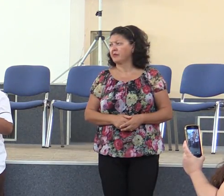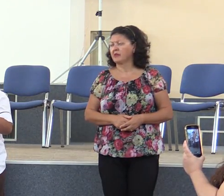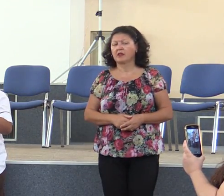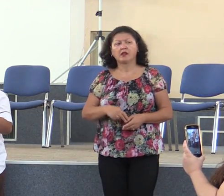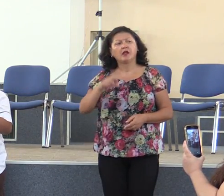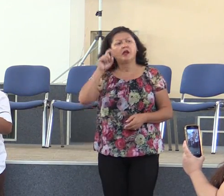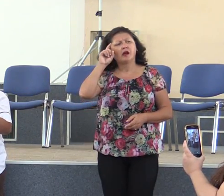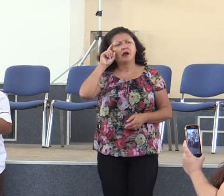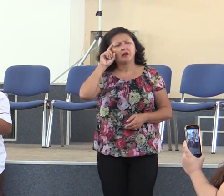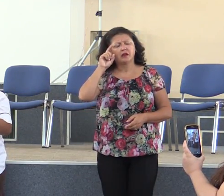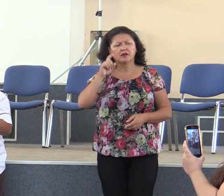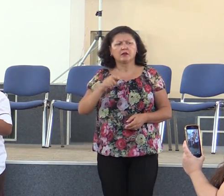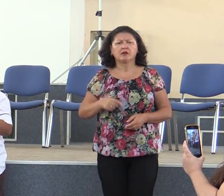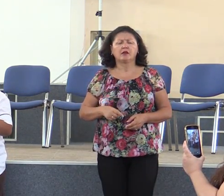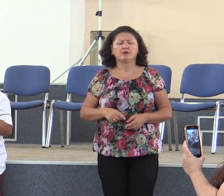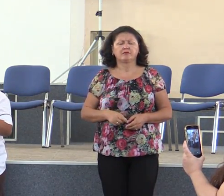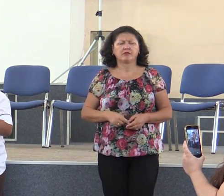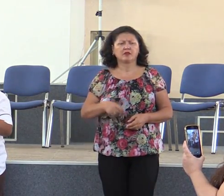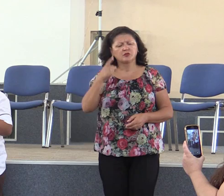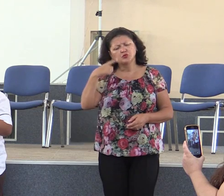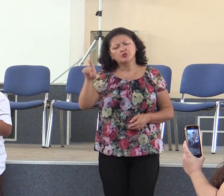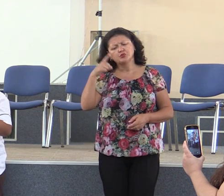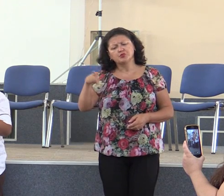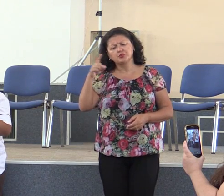Cred că sunt sute de lucruri